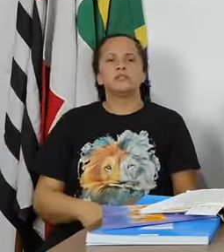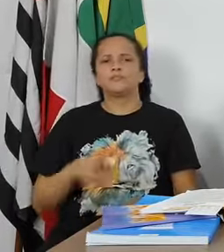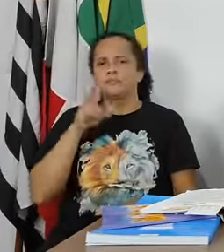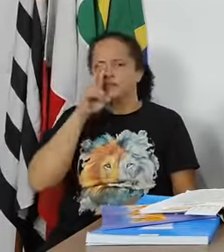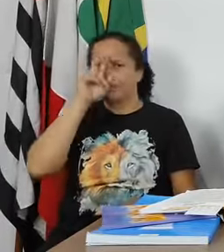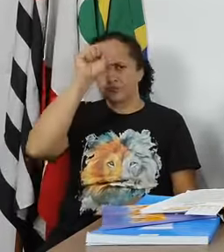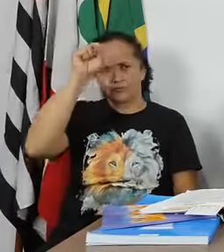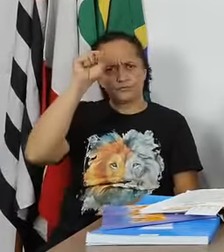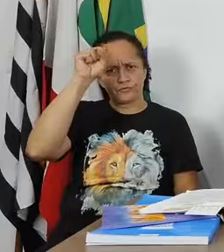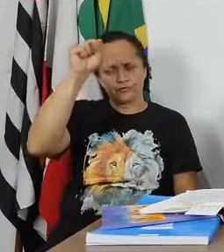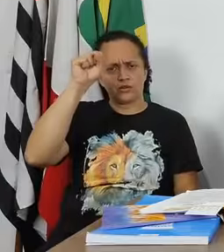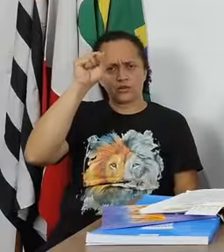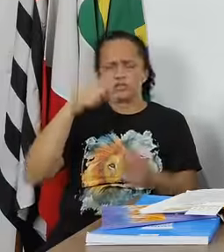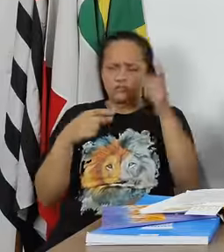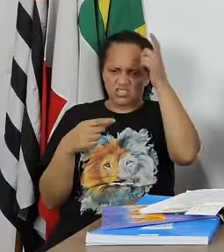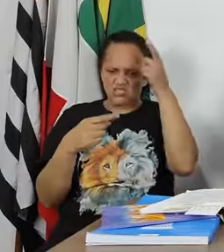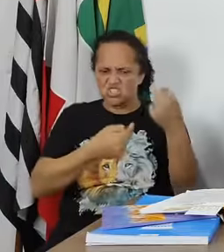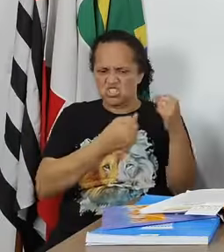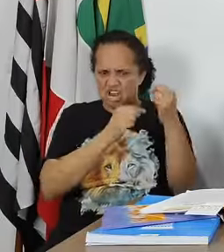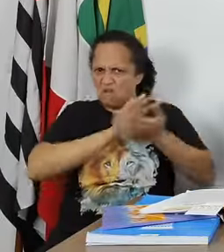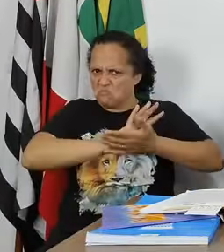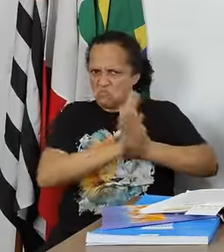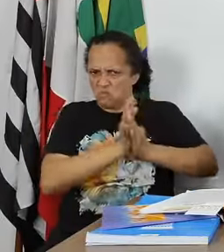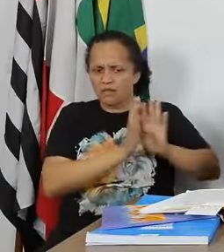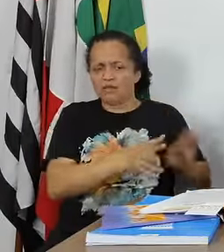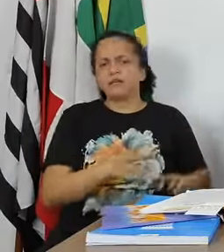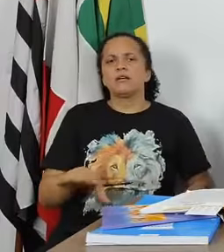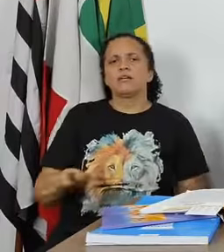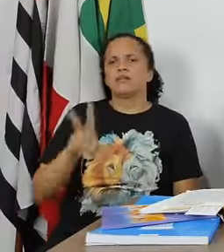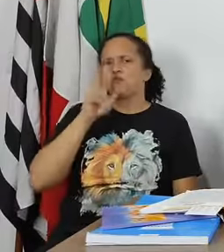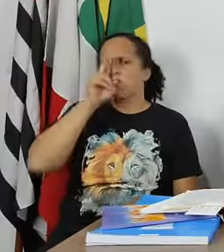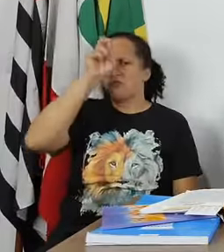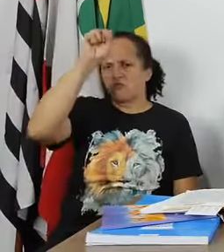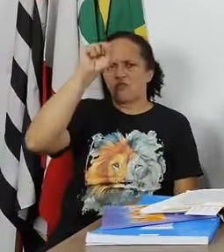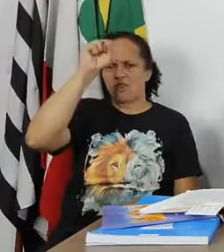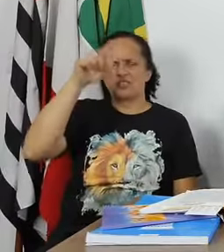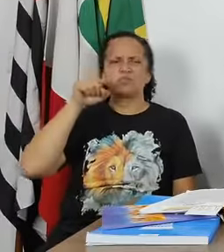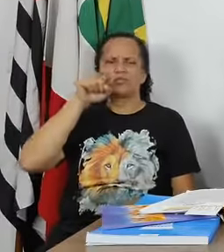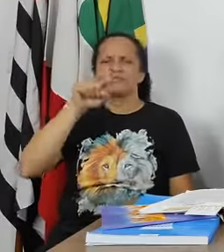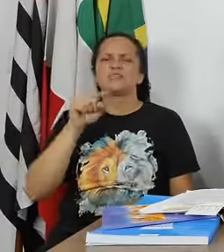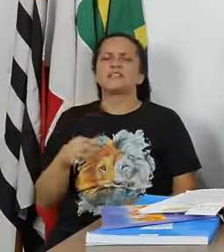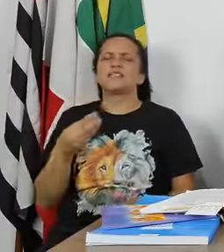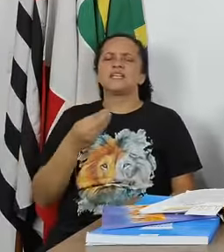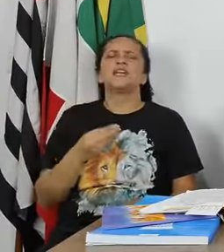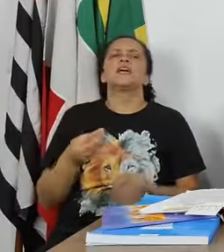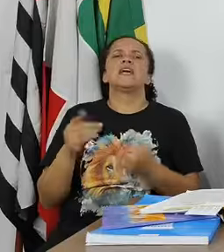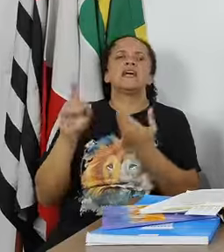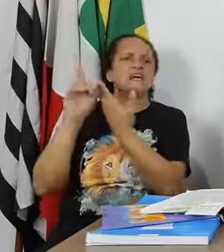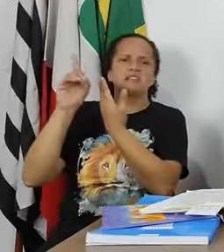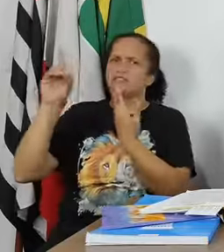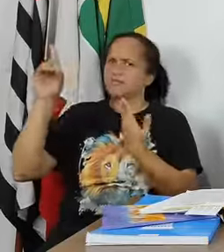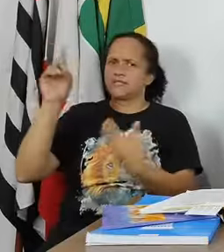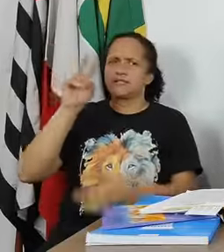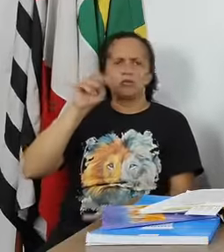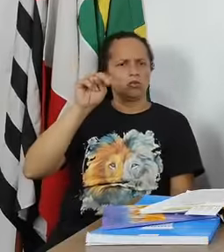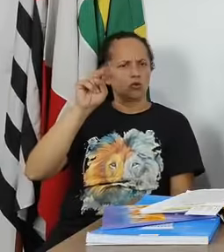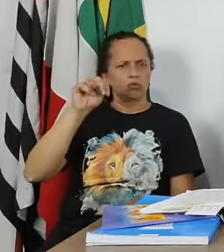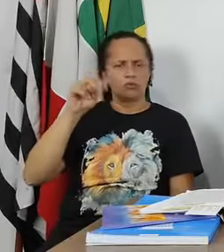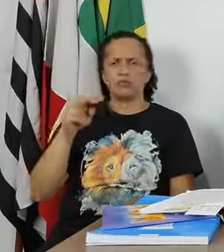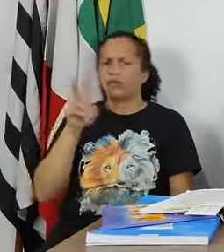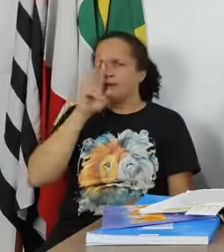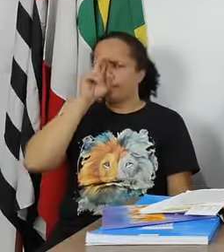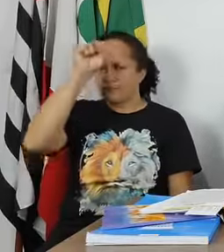Forte para não sucumbir às sugestões malignas. Para não retroceder aos ensinamentos em que nós temos crido, em que nós